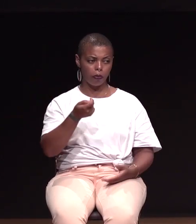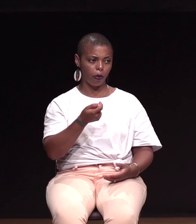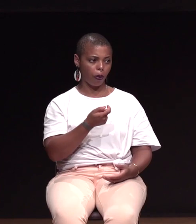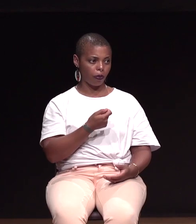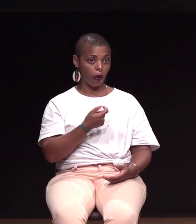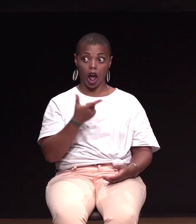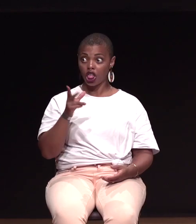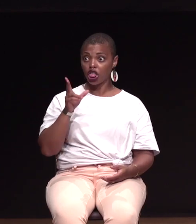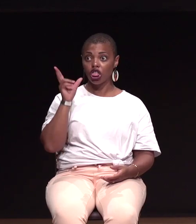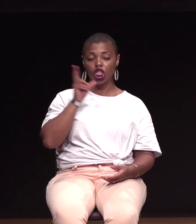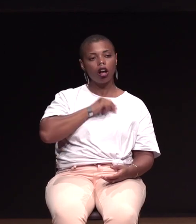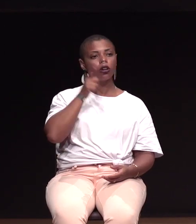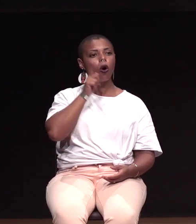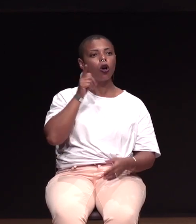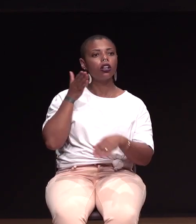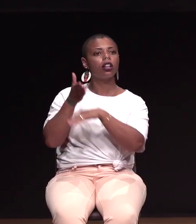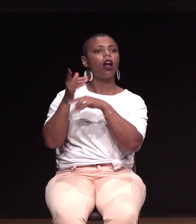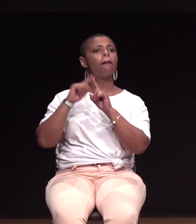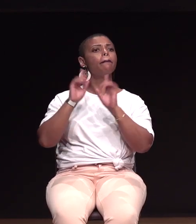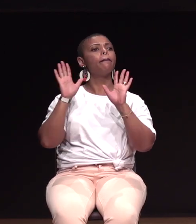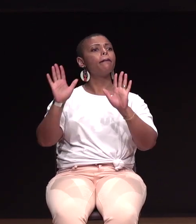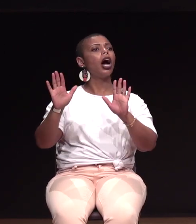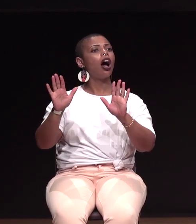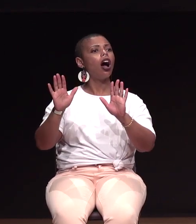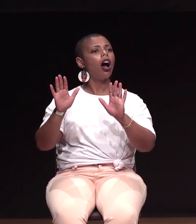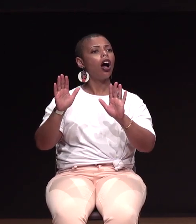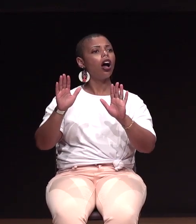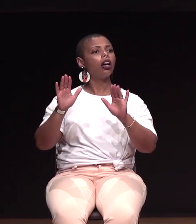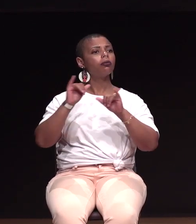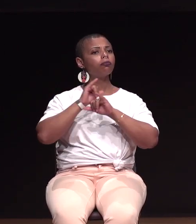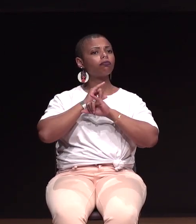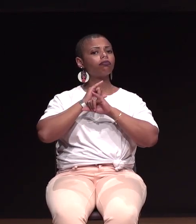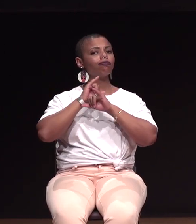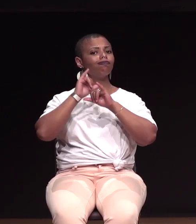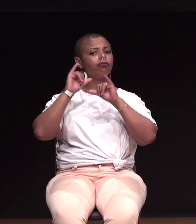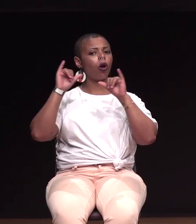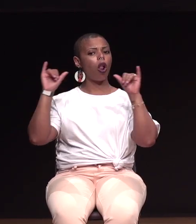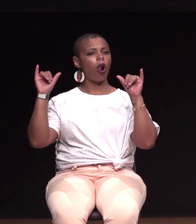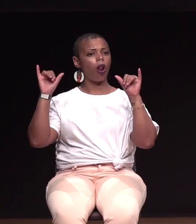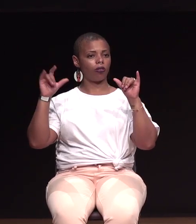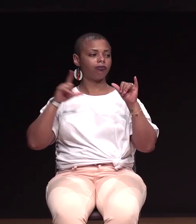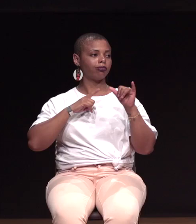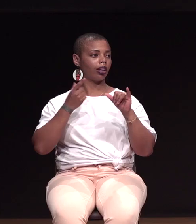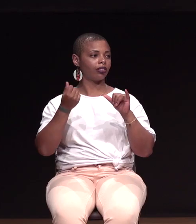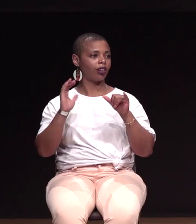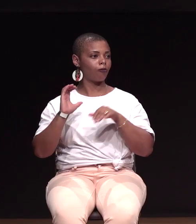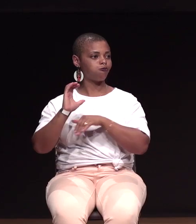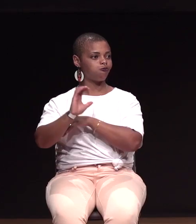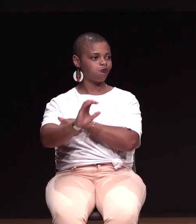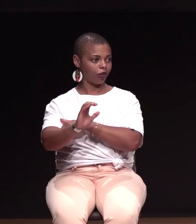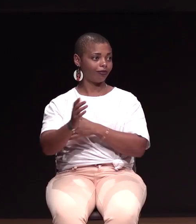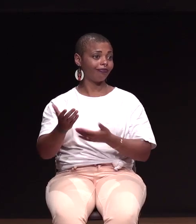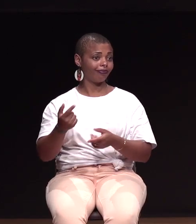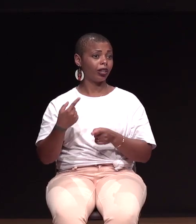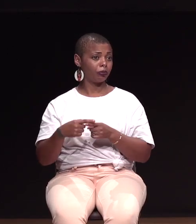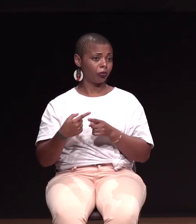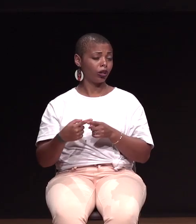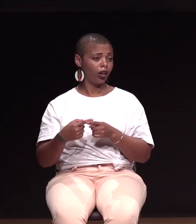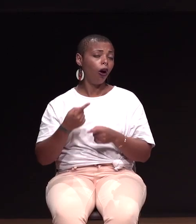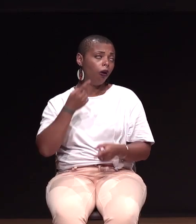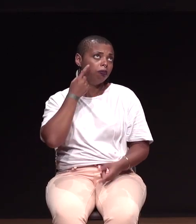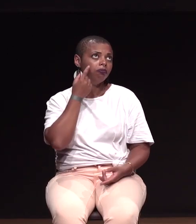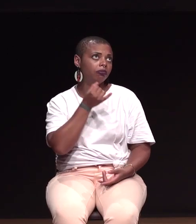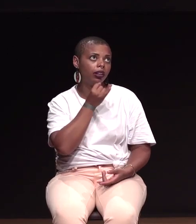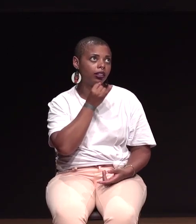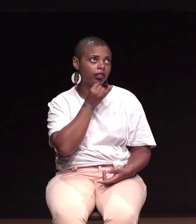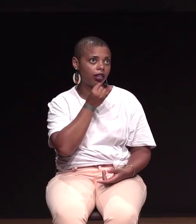grandes editoras, mas qual é a verba de marketing que elas recebem? Entende? Porque, vamos dar um